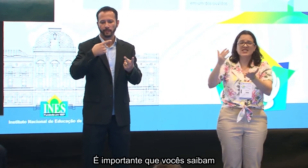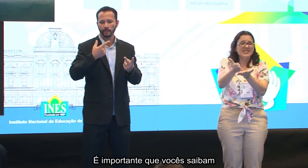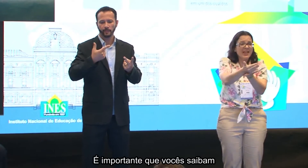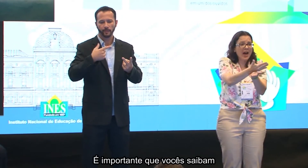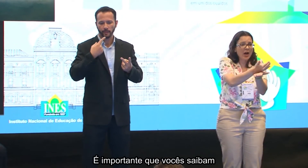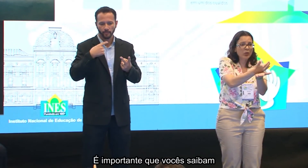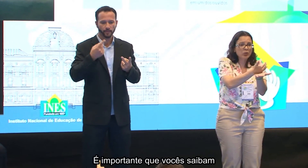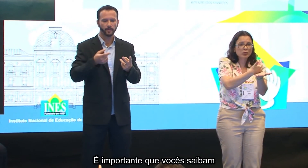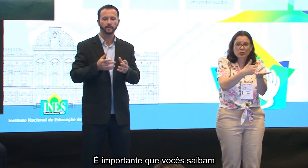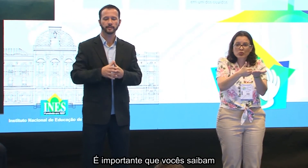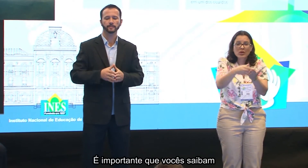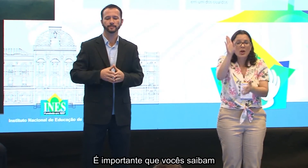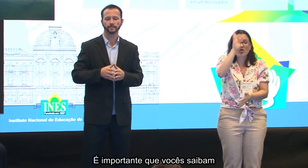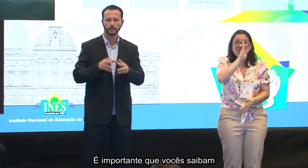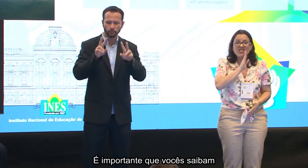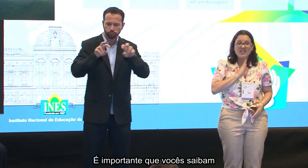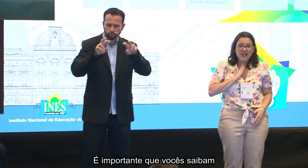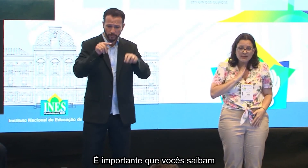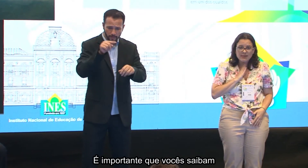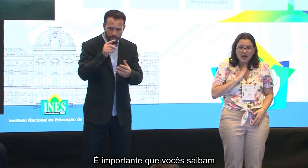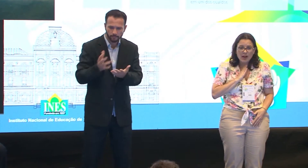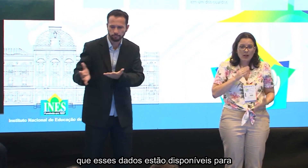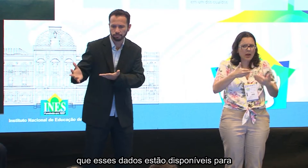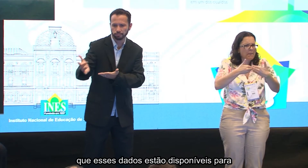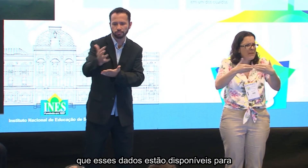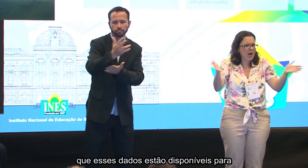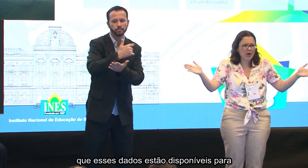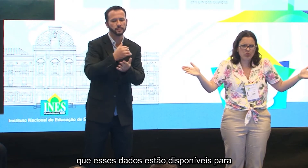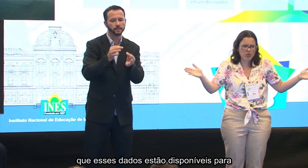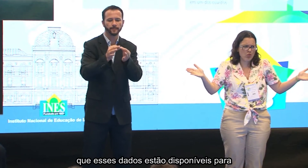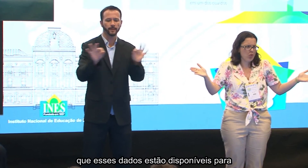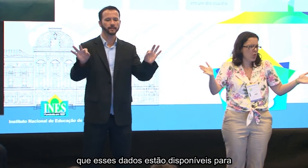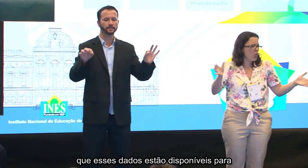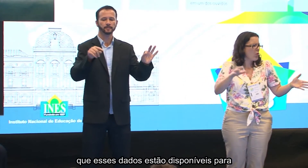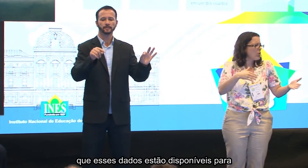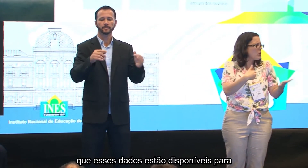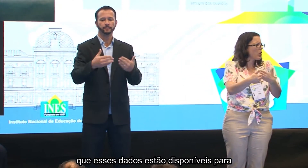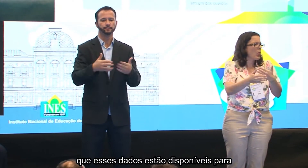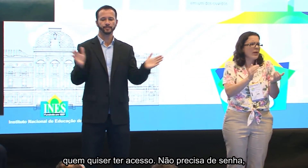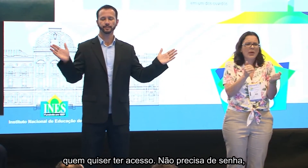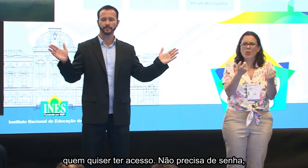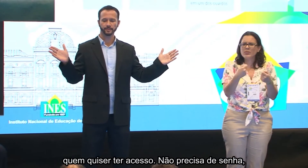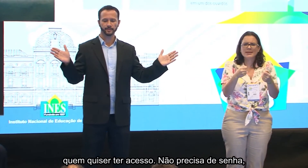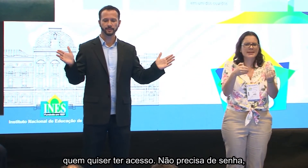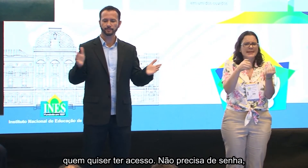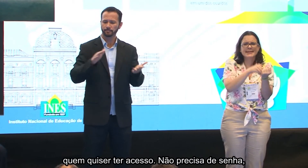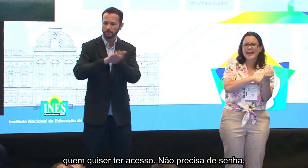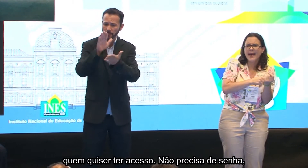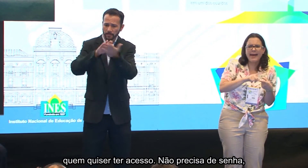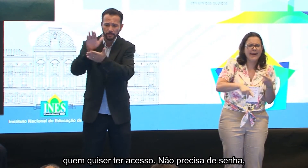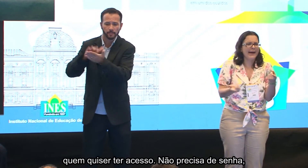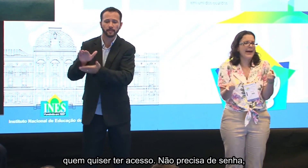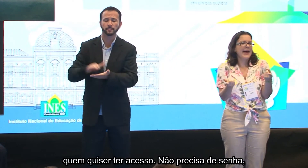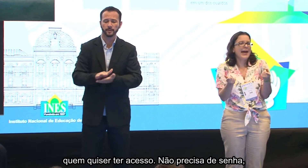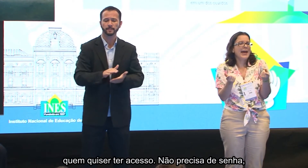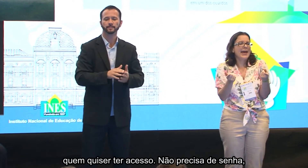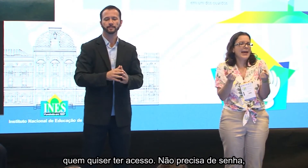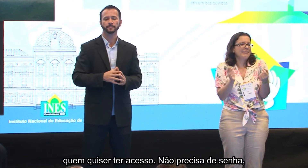Então, é importante que vocês saibam que esses dados estão disponíveis para quem quiser ter acesso. Não precisa de